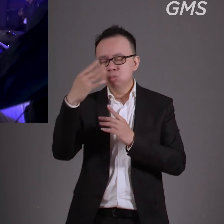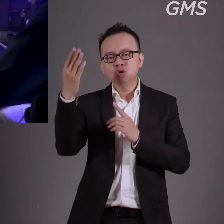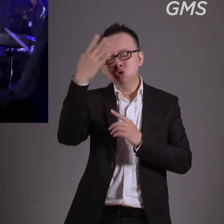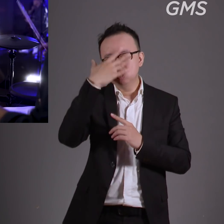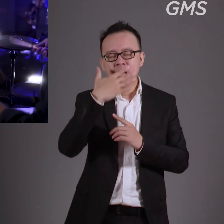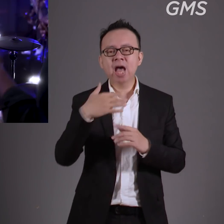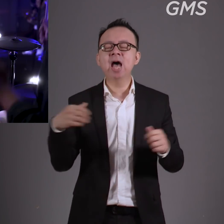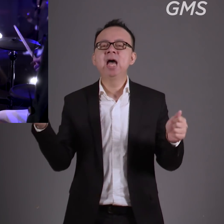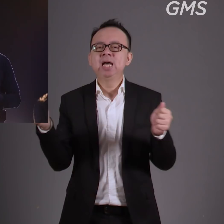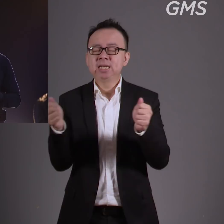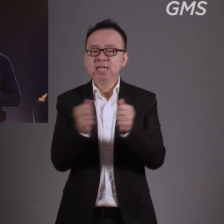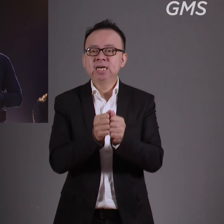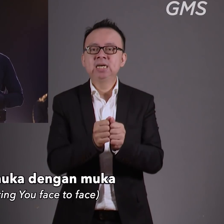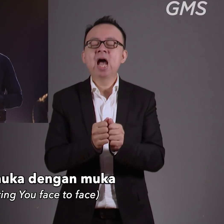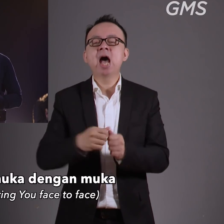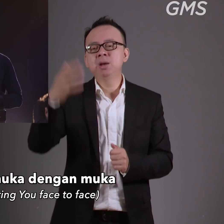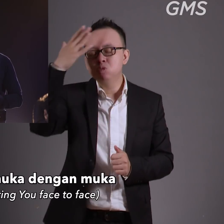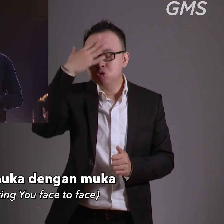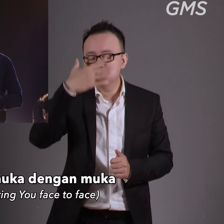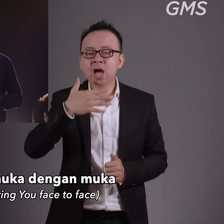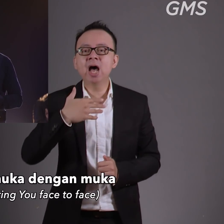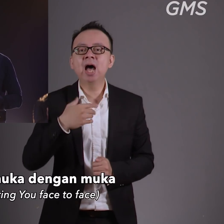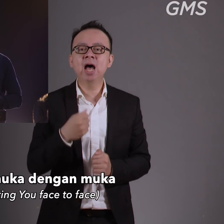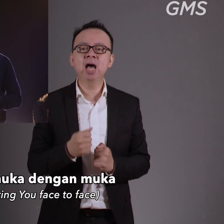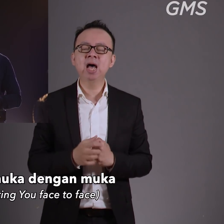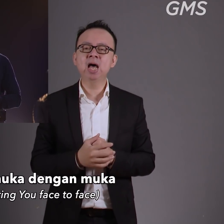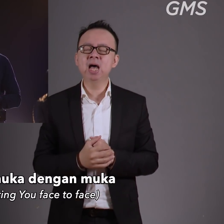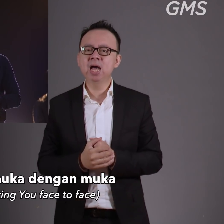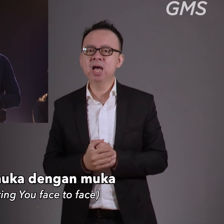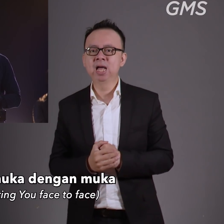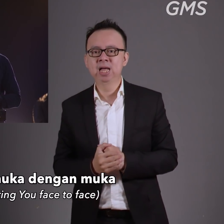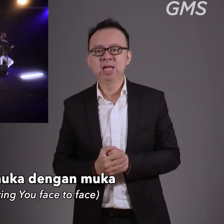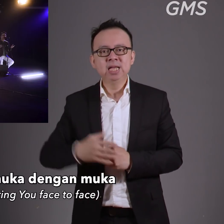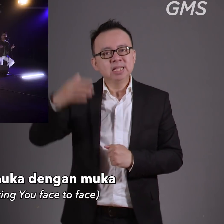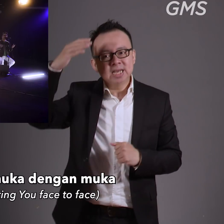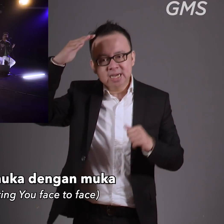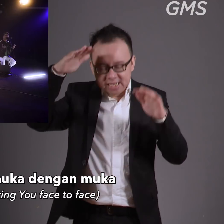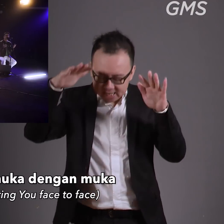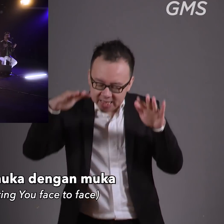Bertemu muka dengan muka,